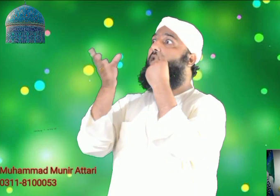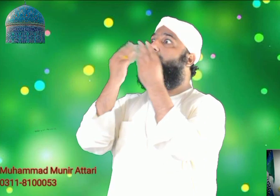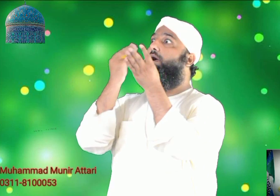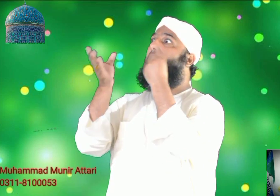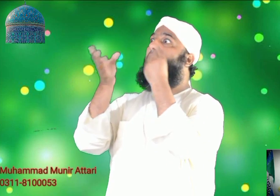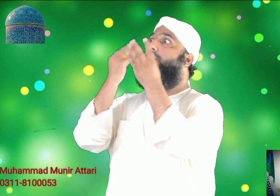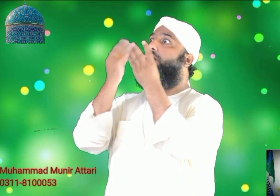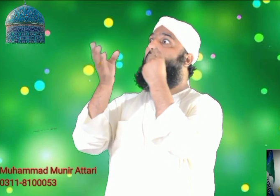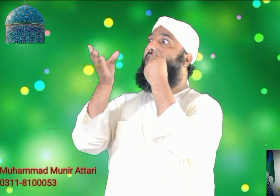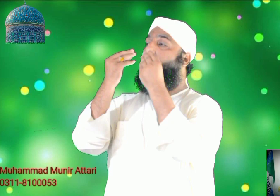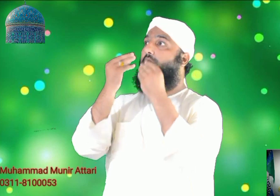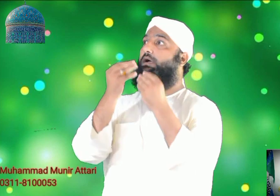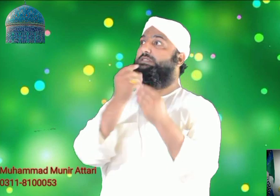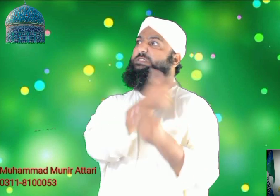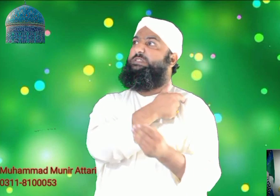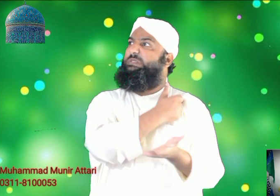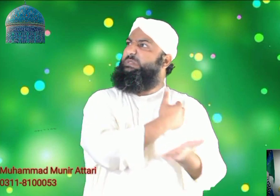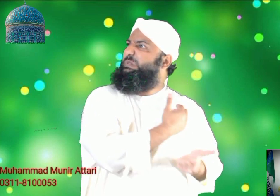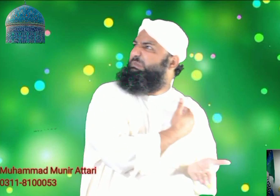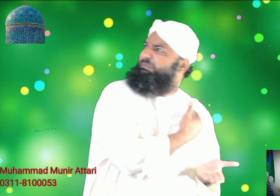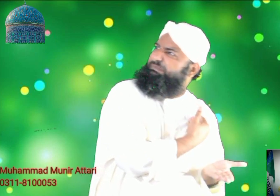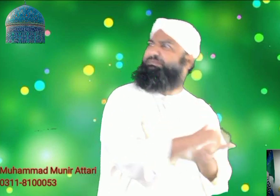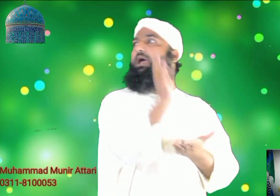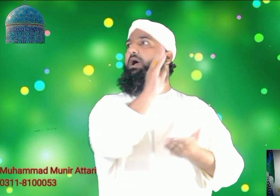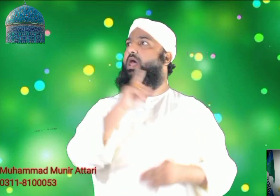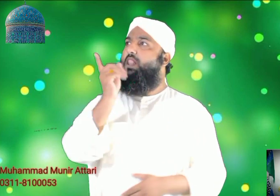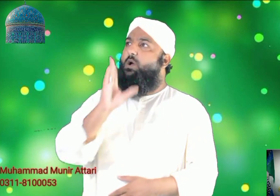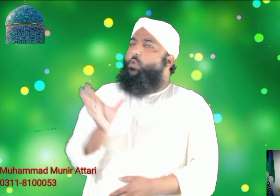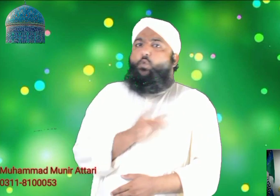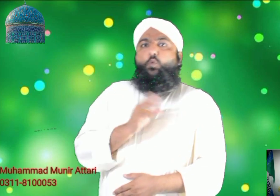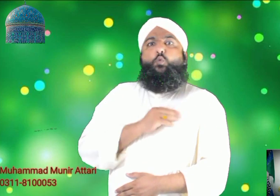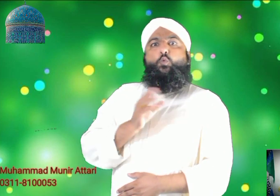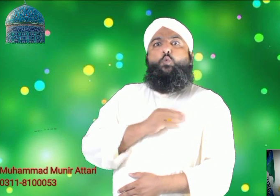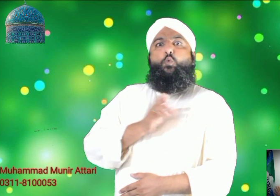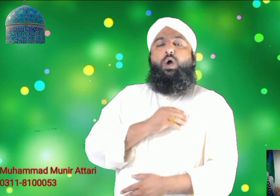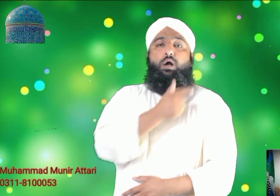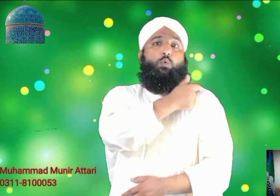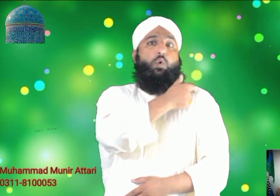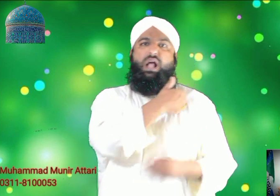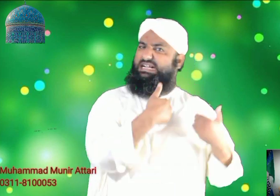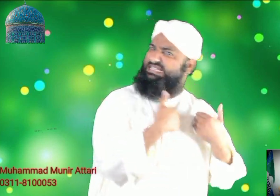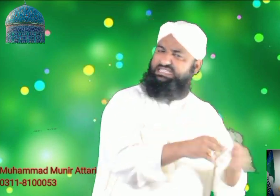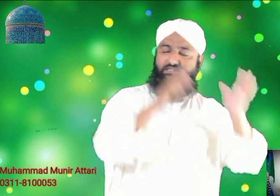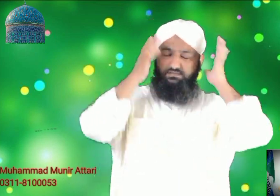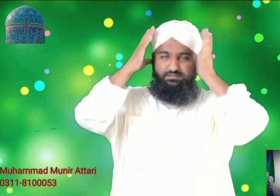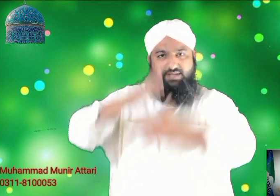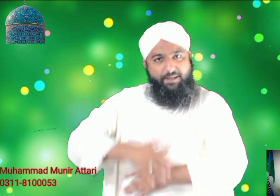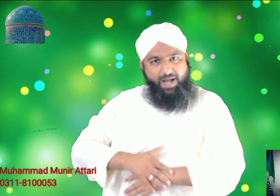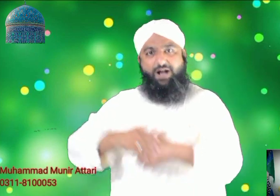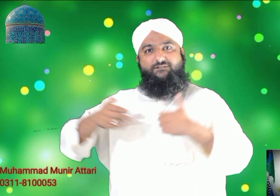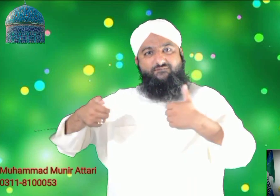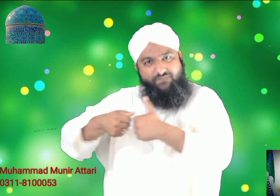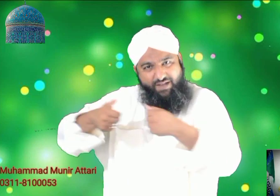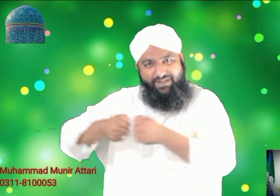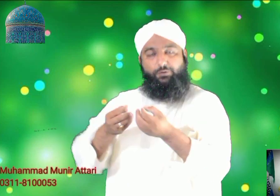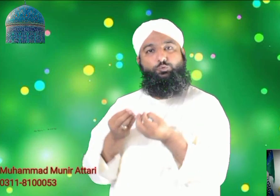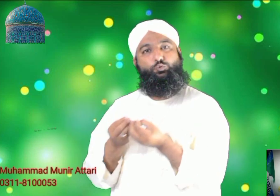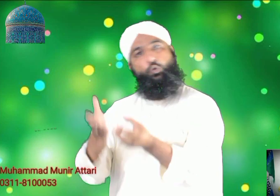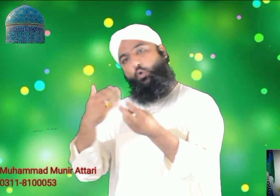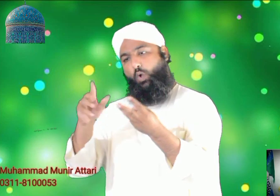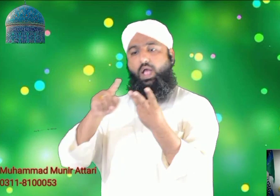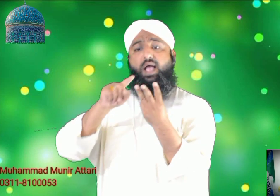کر گناہ چھوڑ دیتا ہے، اللہ کے خوف سے نافرمانی چھوڑ دیتا ہے، نیکیاں کرنے لگ جاتا ہے. اور ایک ہے